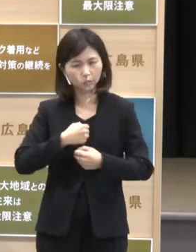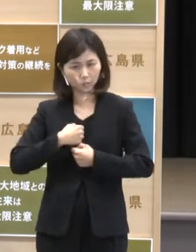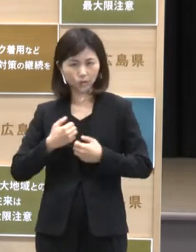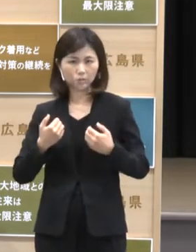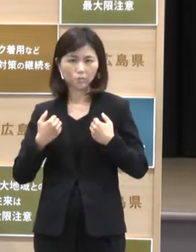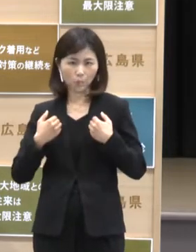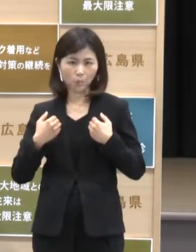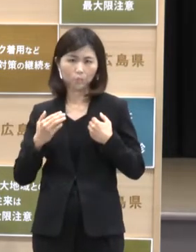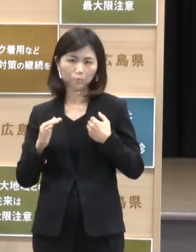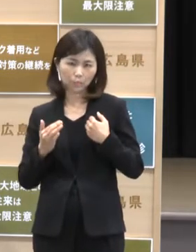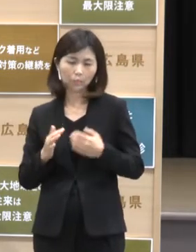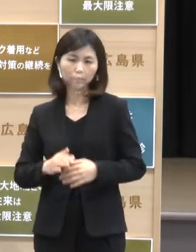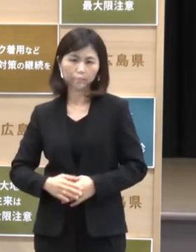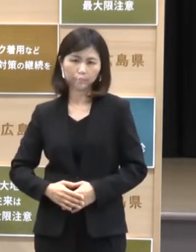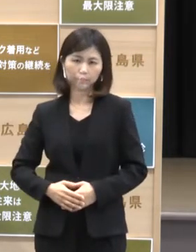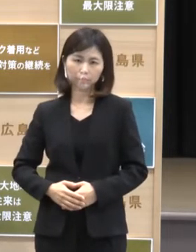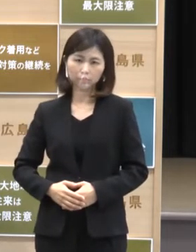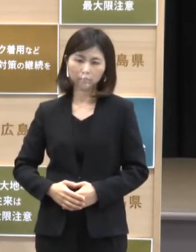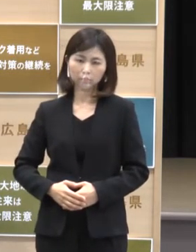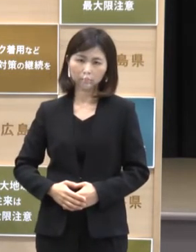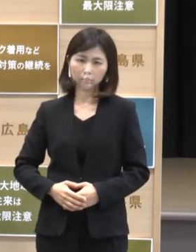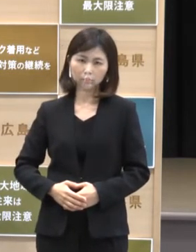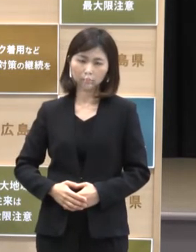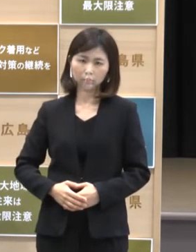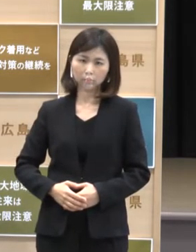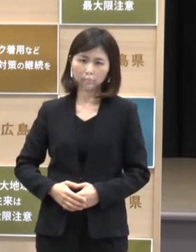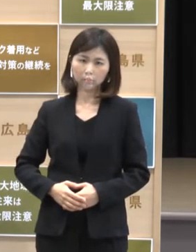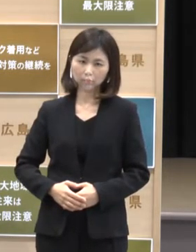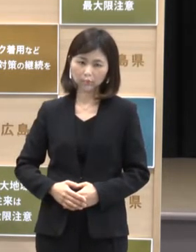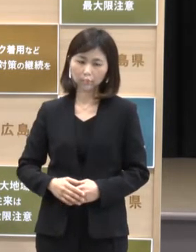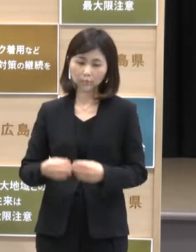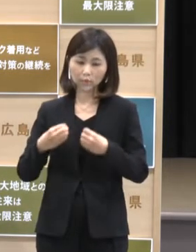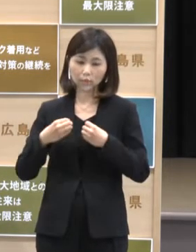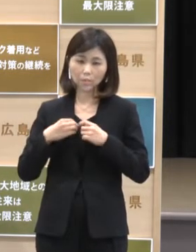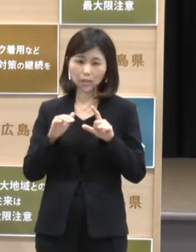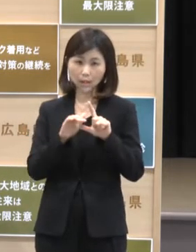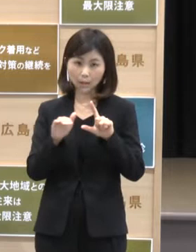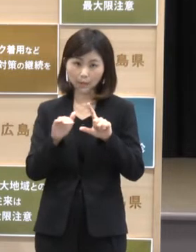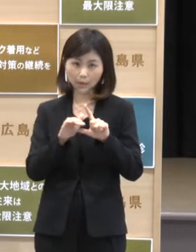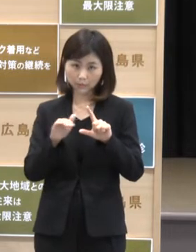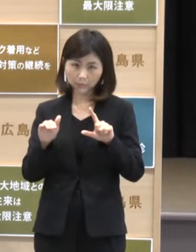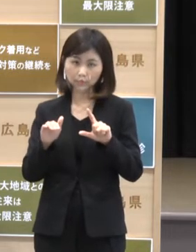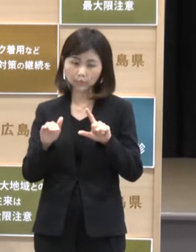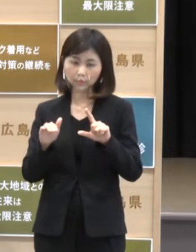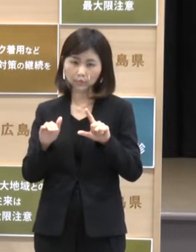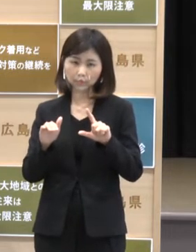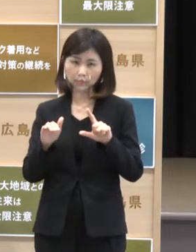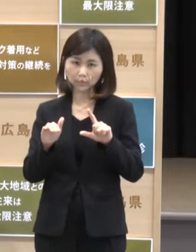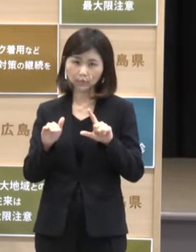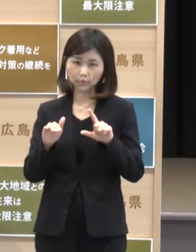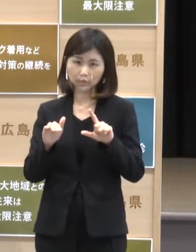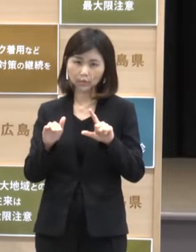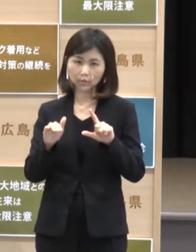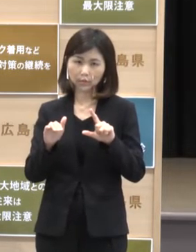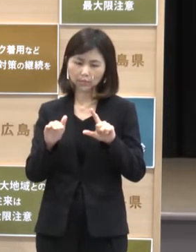ですが、まあ、いずれにしてもですね、このまだ感染レベル自体としては、まあ、比較的高い水準にある